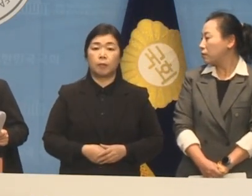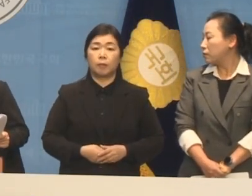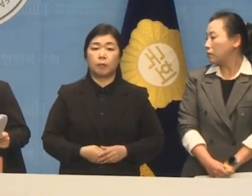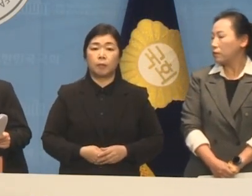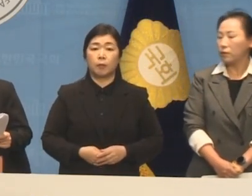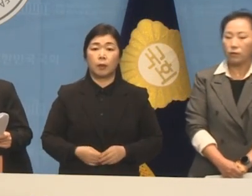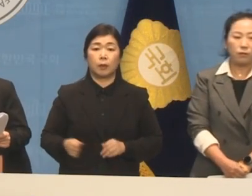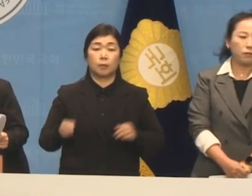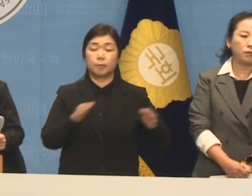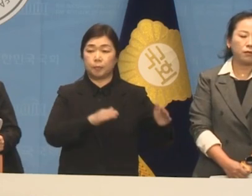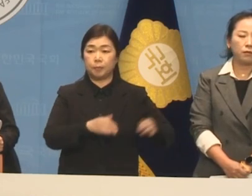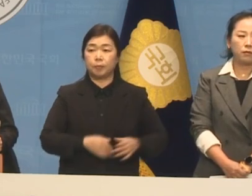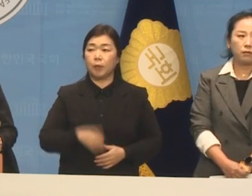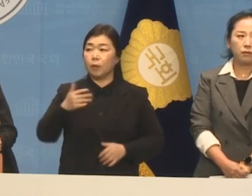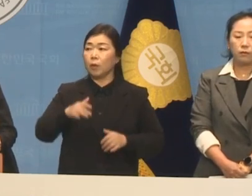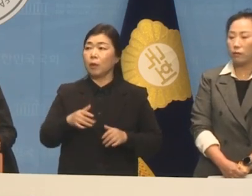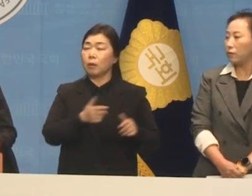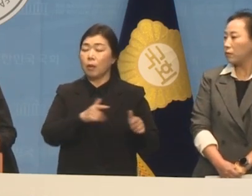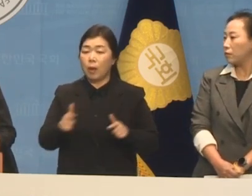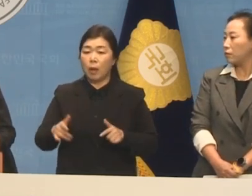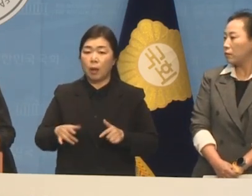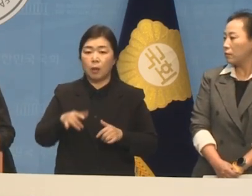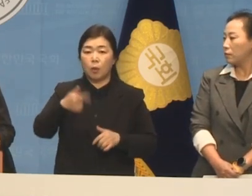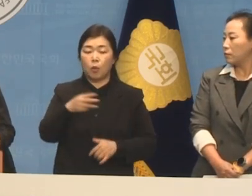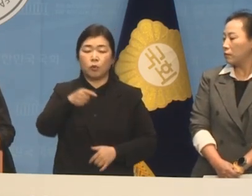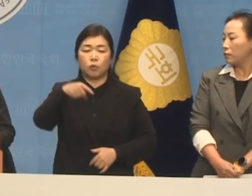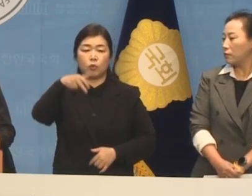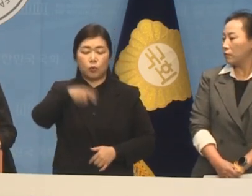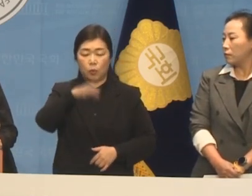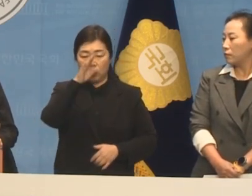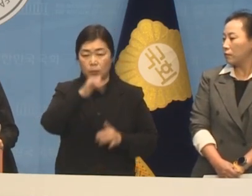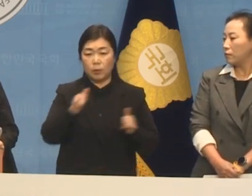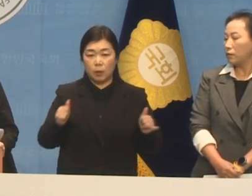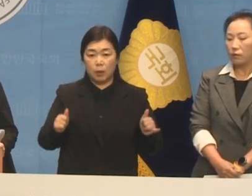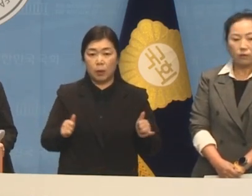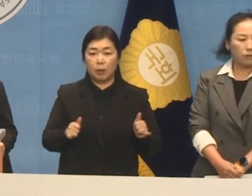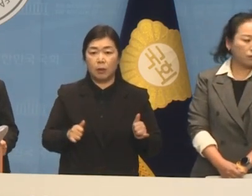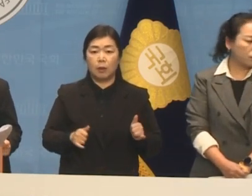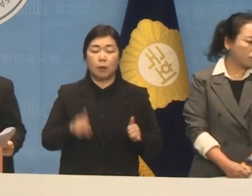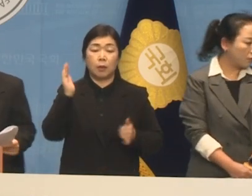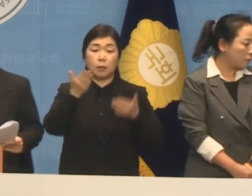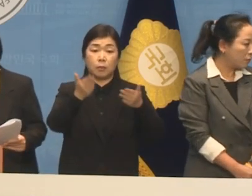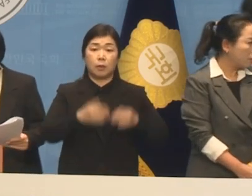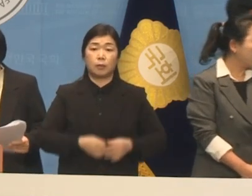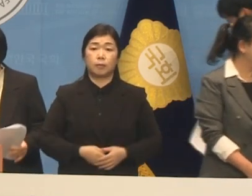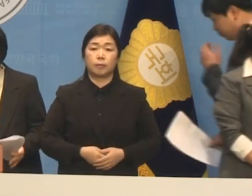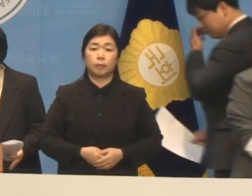네, 다음은 한국 다발 골수종 환우의 서진무님 발언이 있겠습니다.